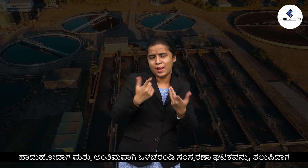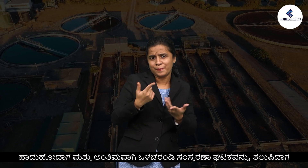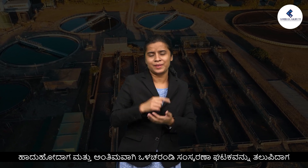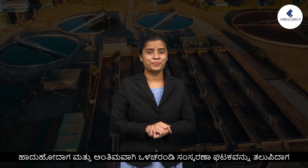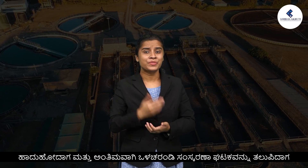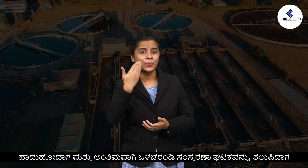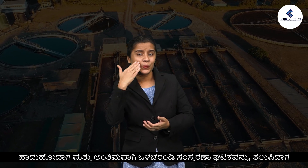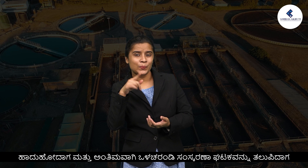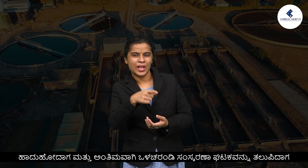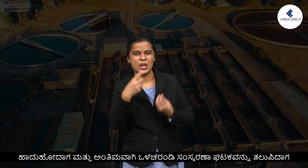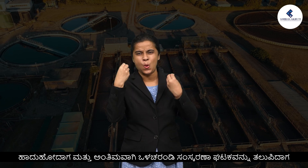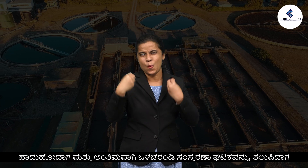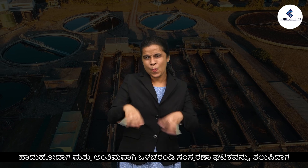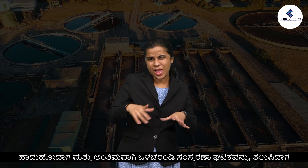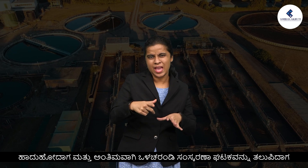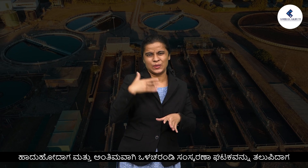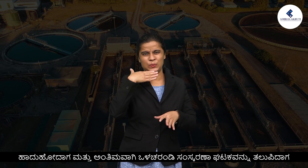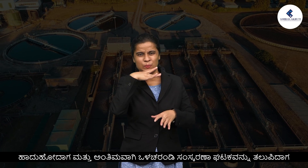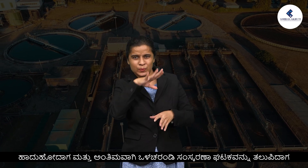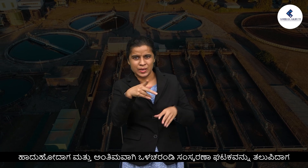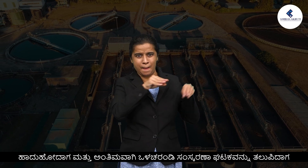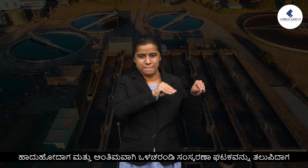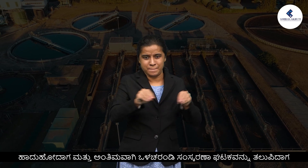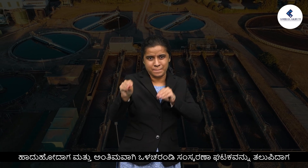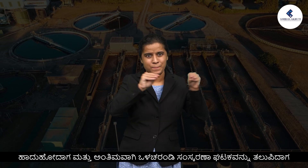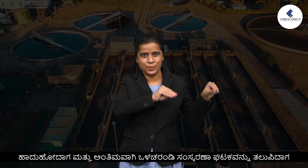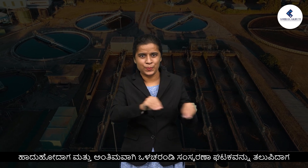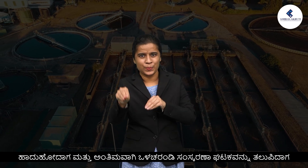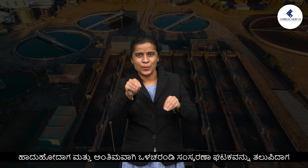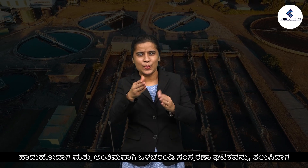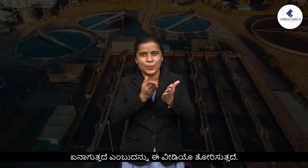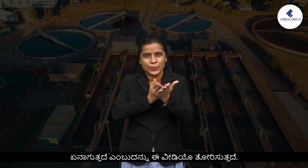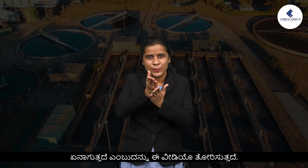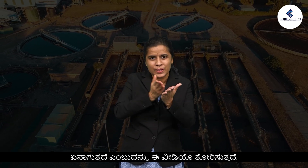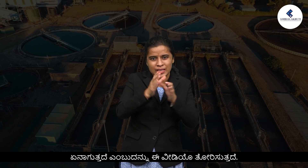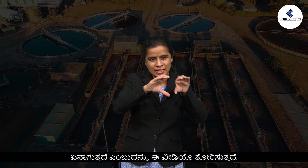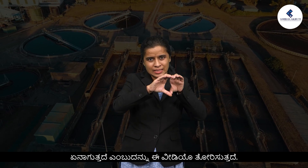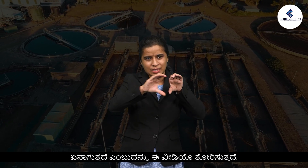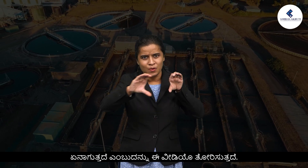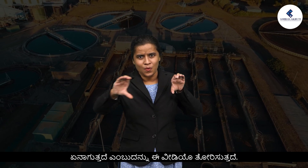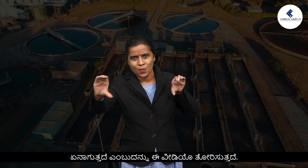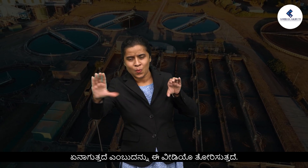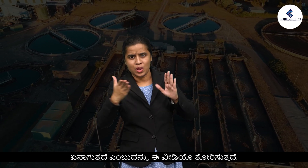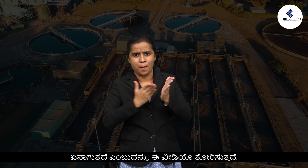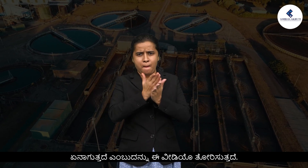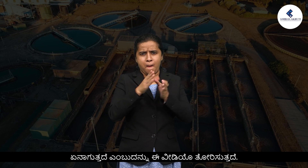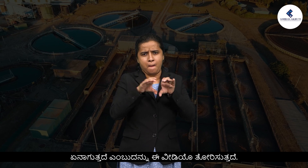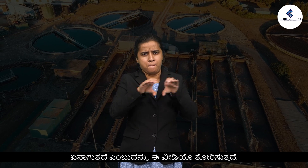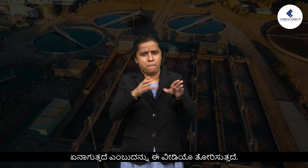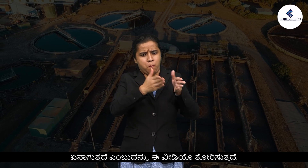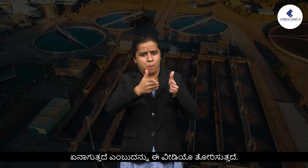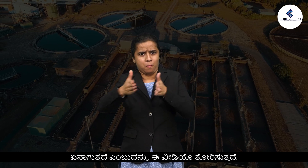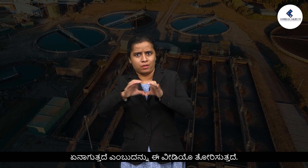ಮತ್ತು ಅಂತಿಮವಾಗಿ ಒಳಚರಂಡಿ ಸಂಸ್ಕರಣಾ ಘಟಕವನ್ನು ತಲುಪಿದಾಗ ಏನಾಗುತ್ತದೆ ಎಂಬುದನ್ನು ಈ